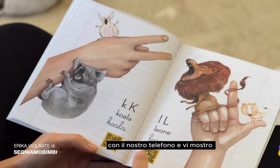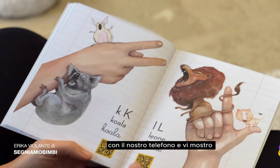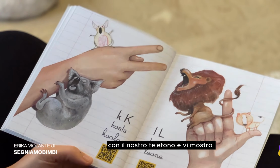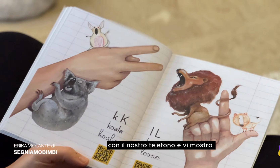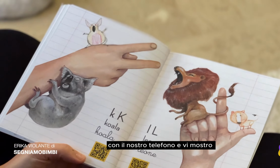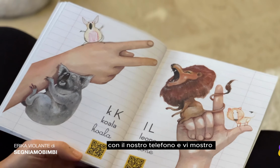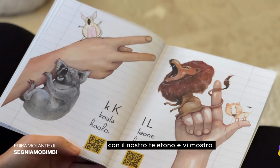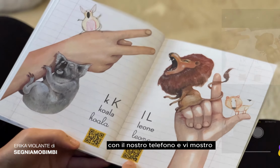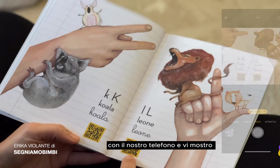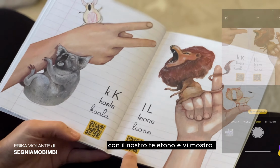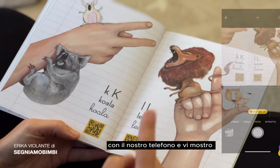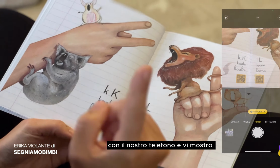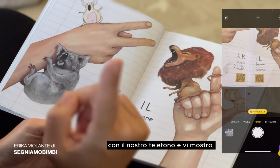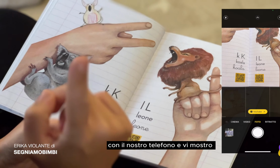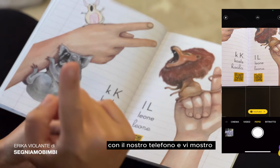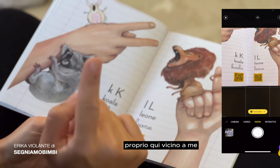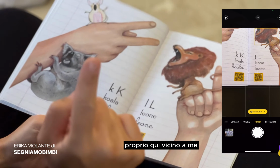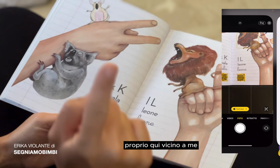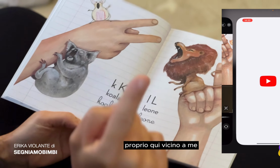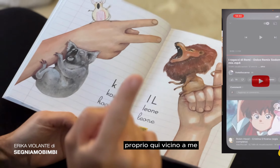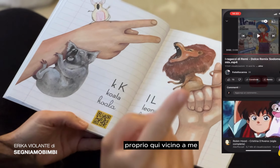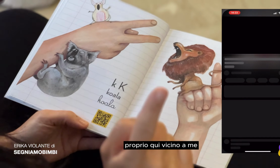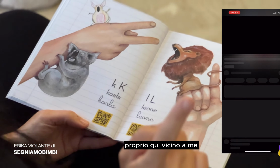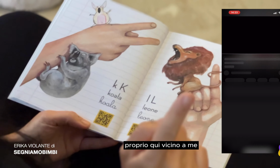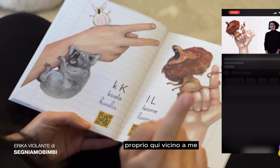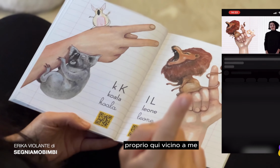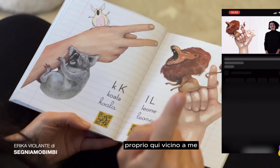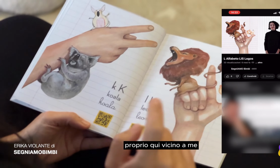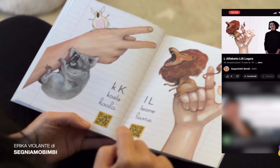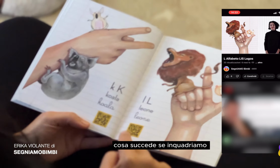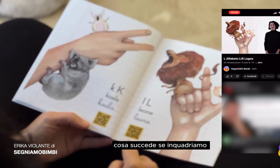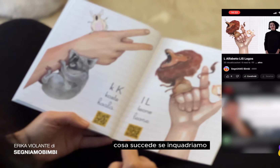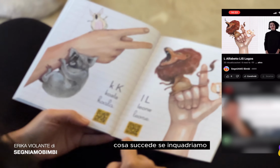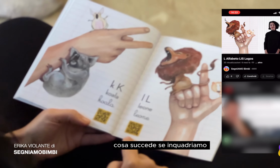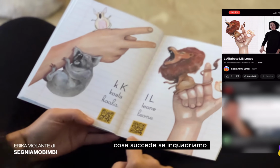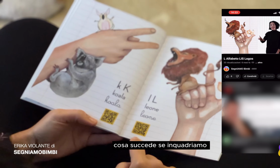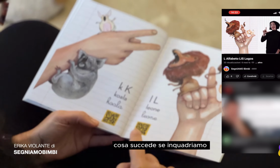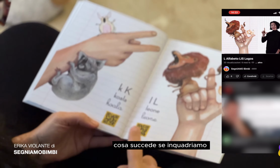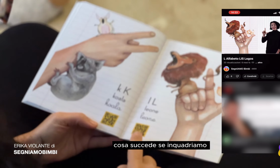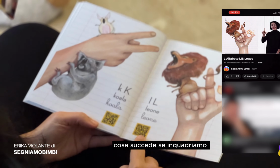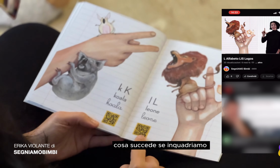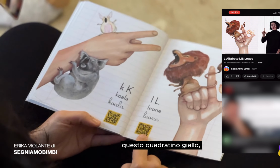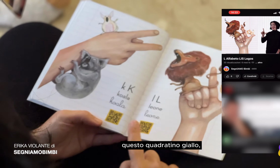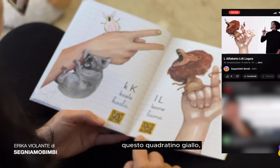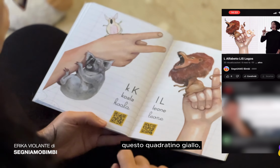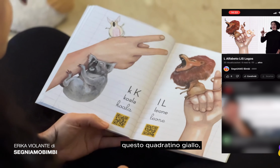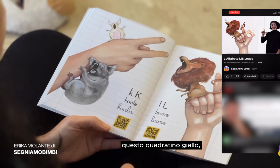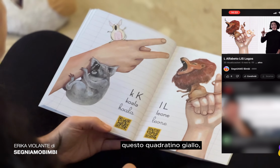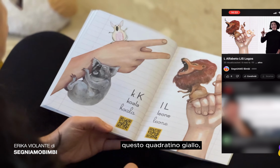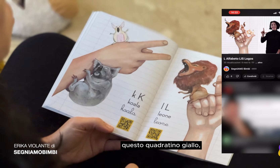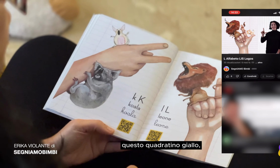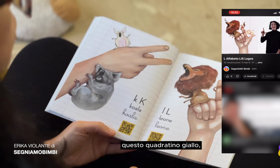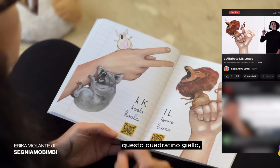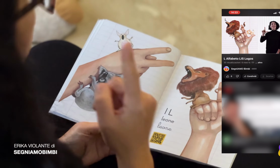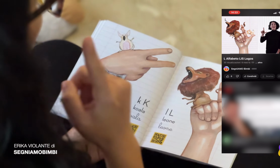nostro telefono e vi mostro proprio qui vicino a me cosa succede se inquadriamo questo quadratino giallo.